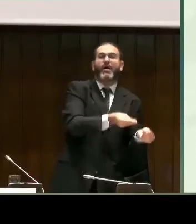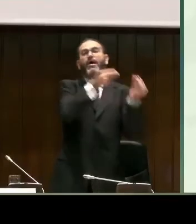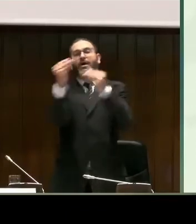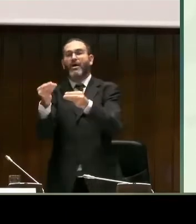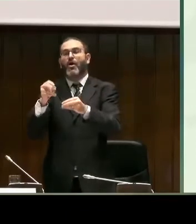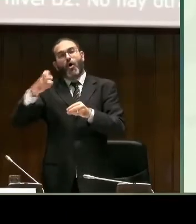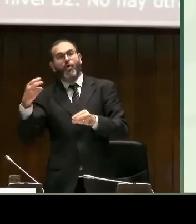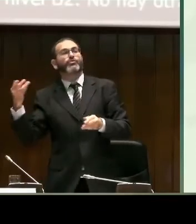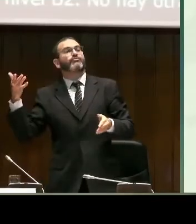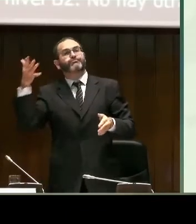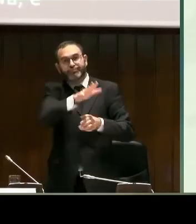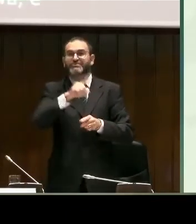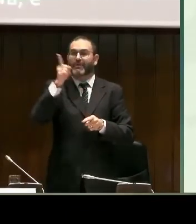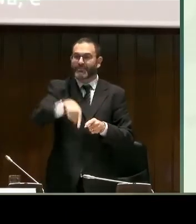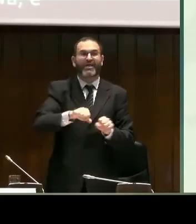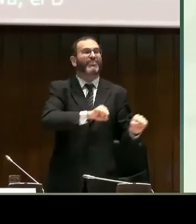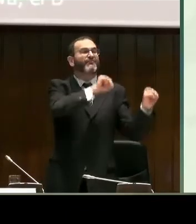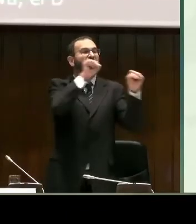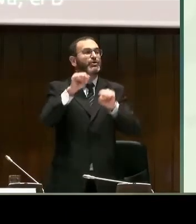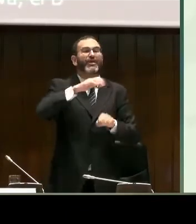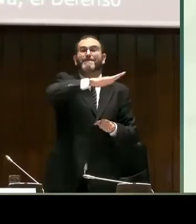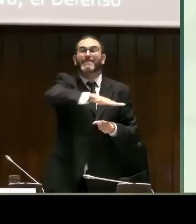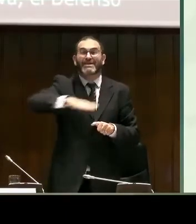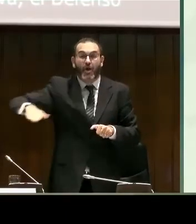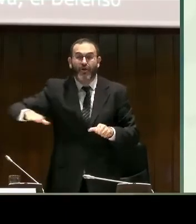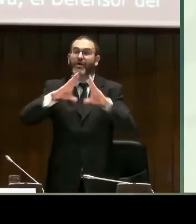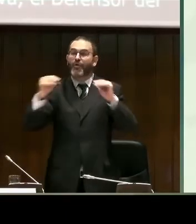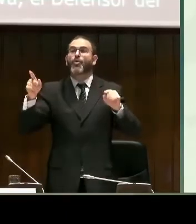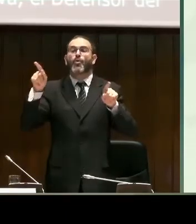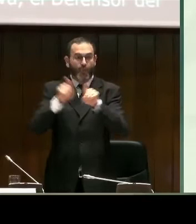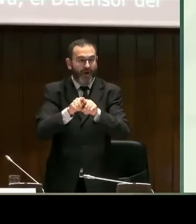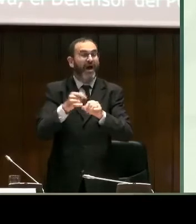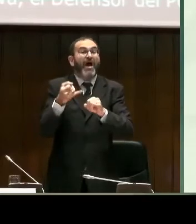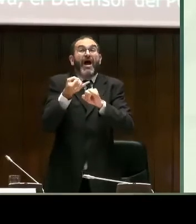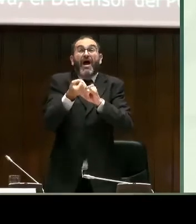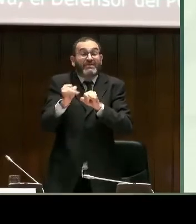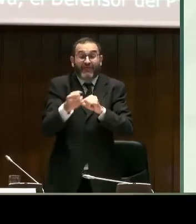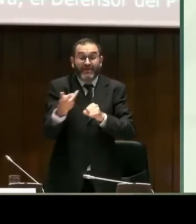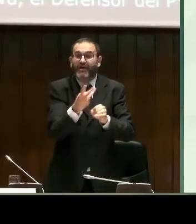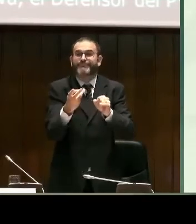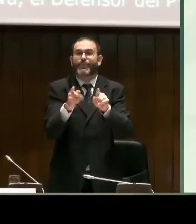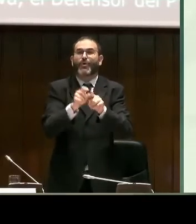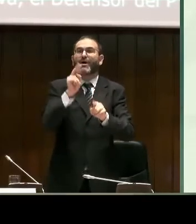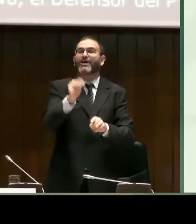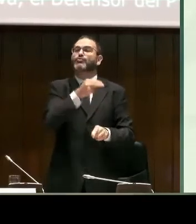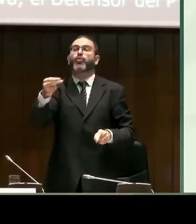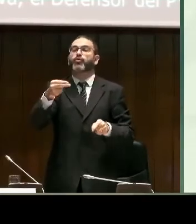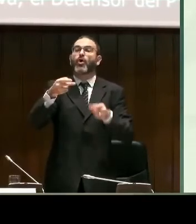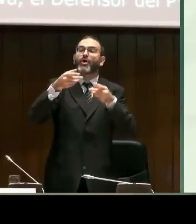normativa dentro del ámbito universitario. Y nos instan a elevar esta denuncia al defensor del